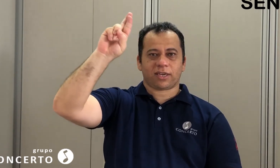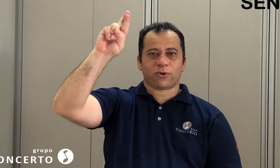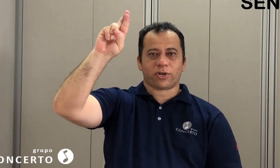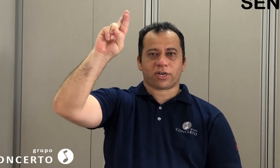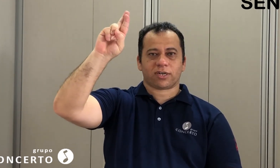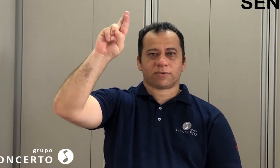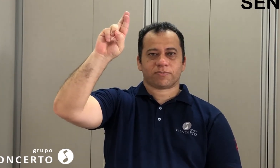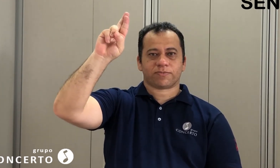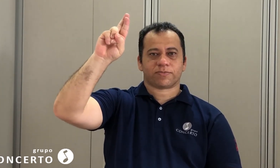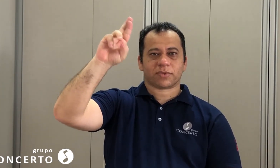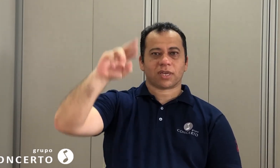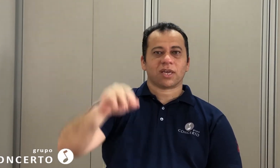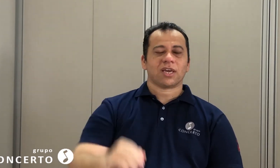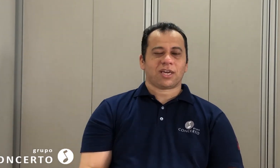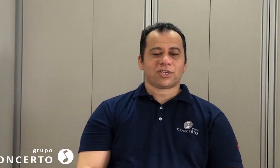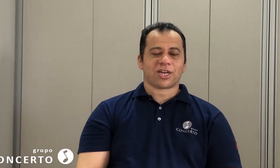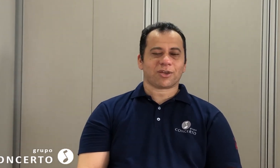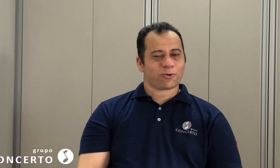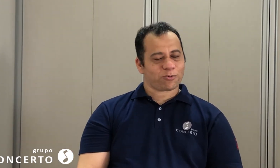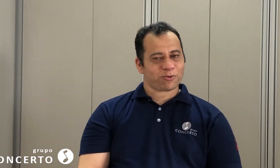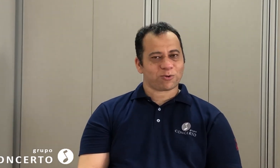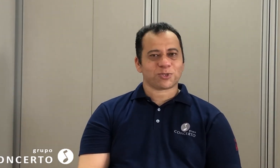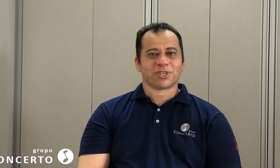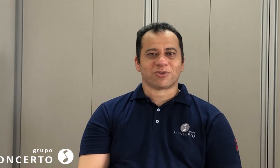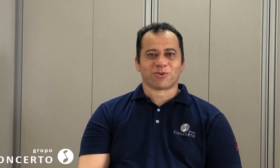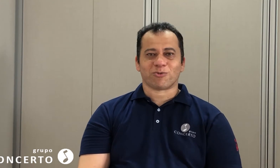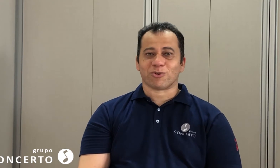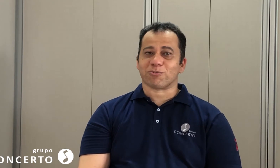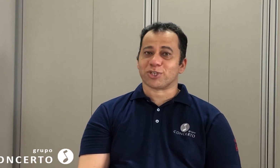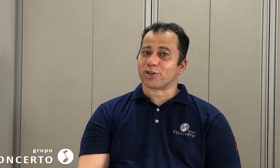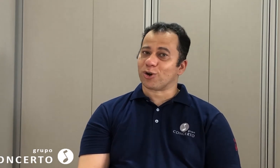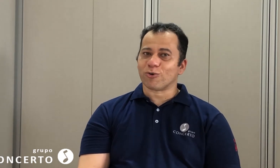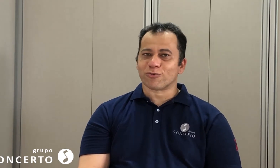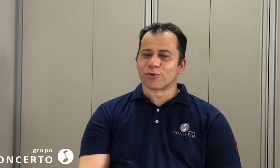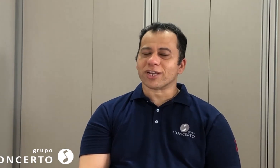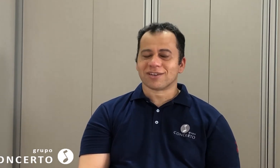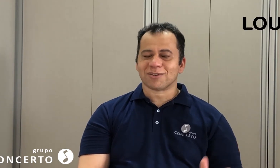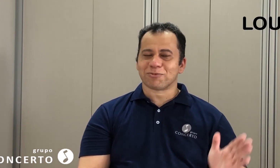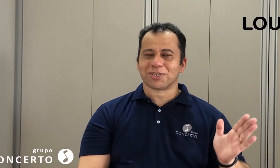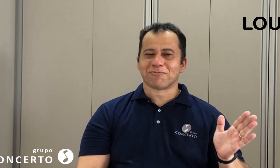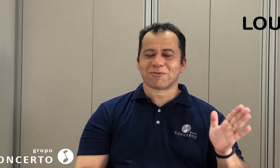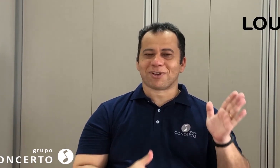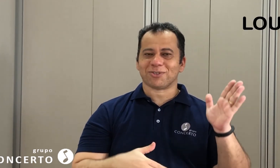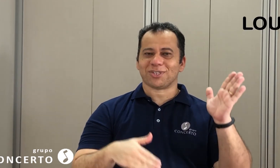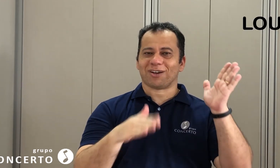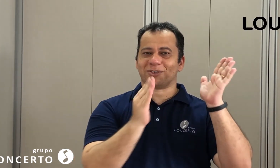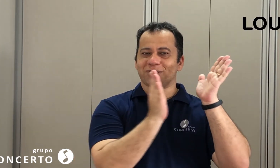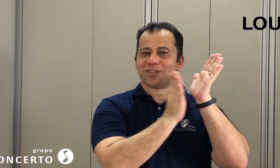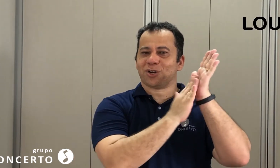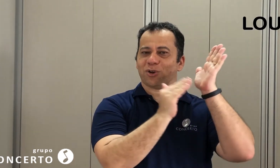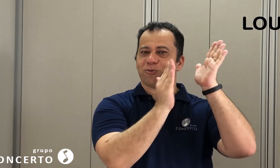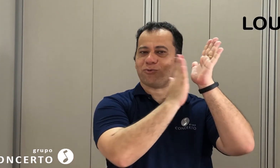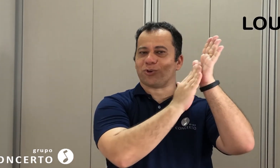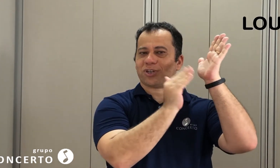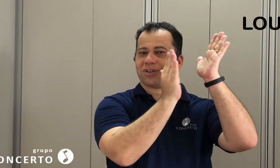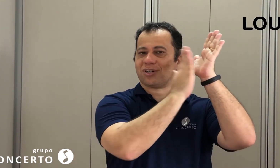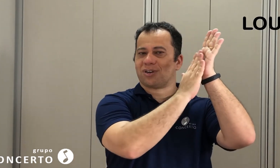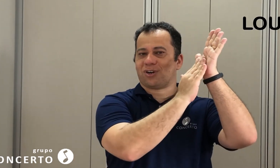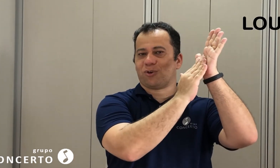Senhor. E já que o grupo Concerto é um grupo de louvor, não podia faltar o sinal de louvor,